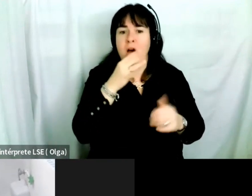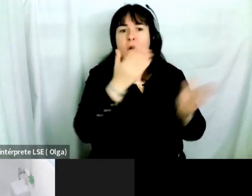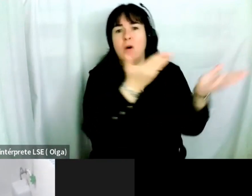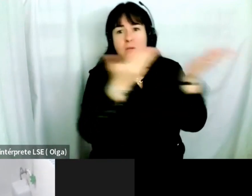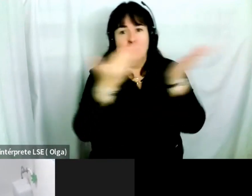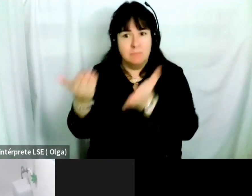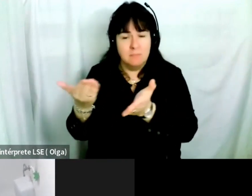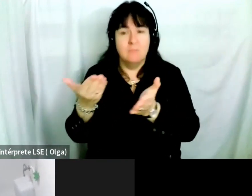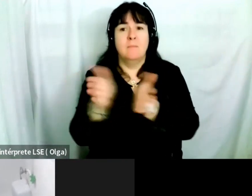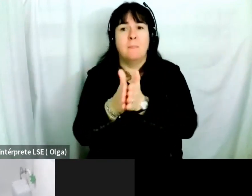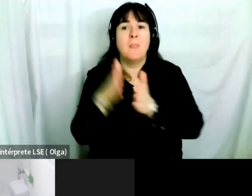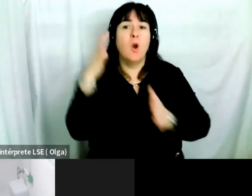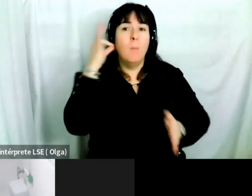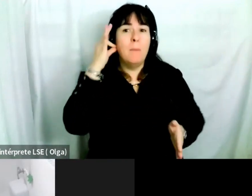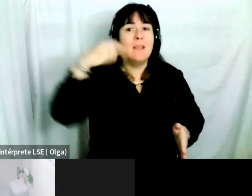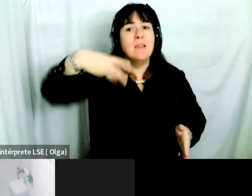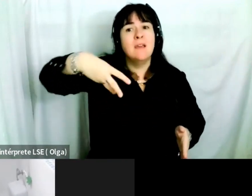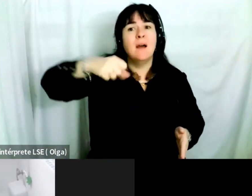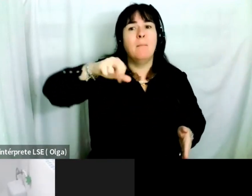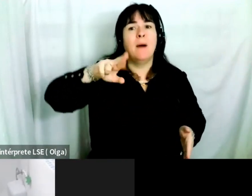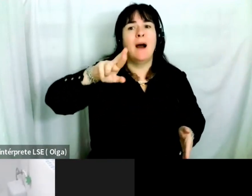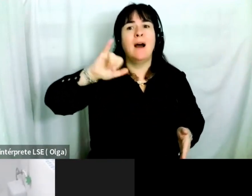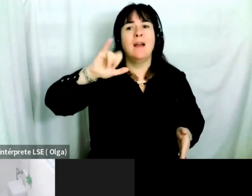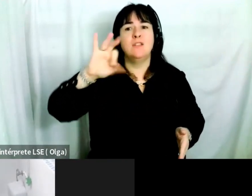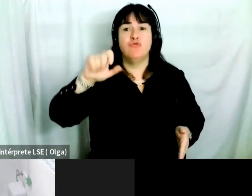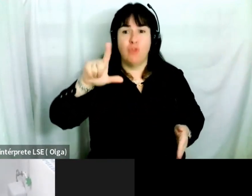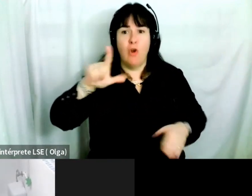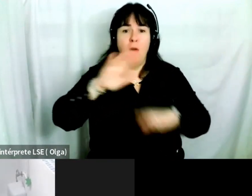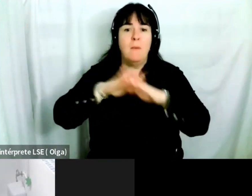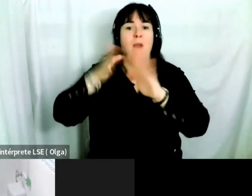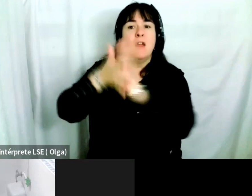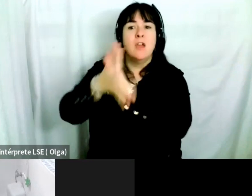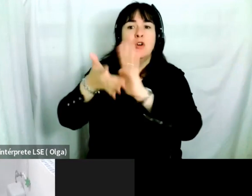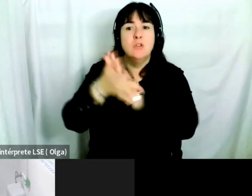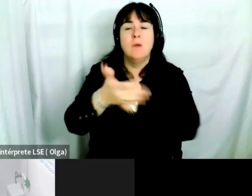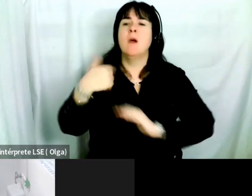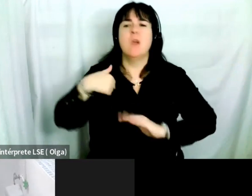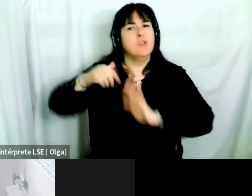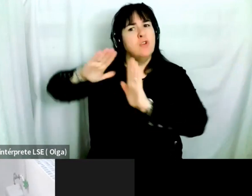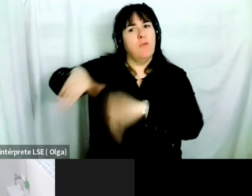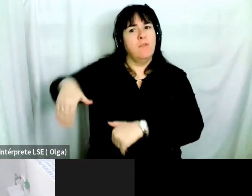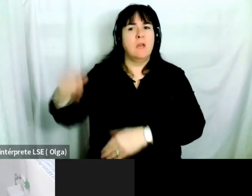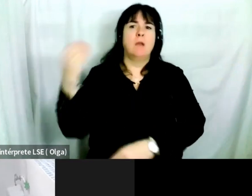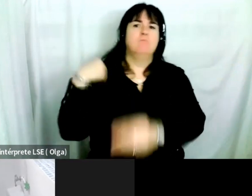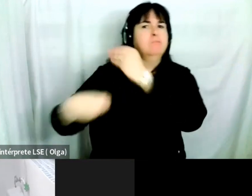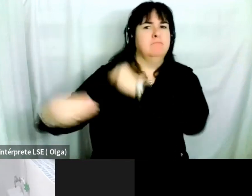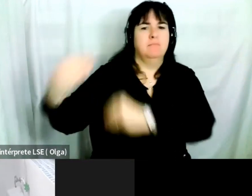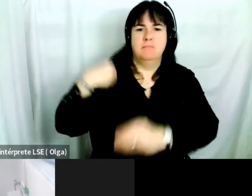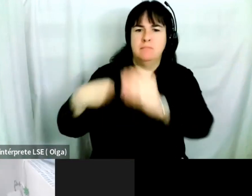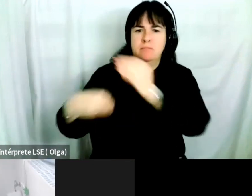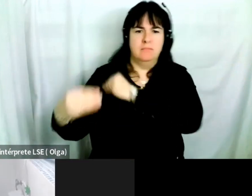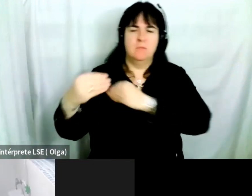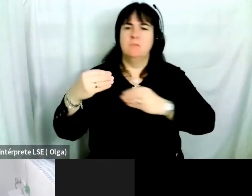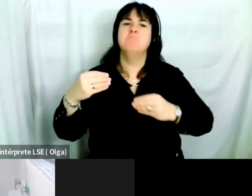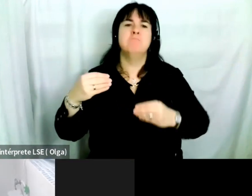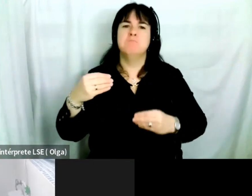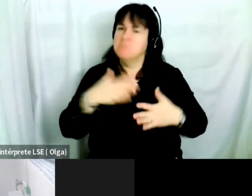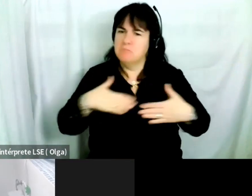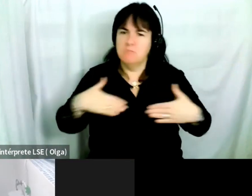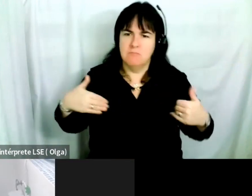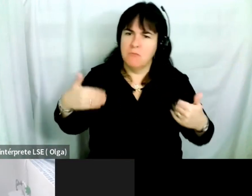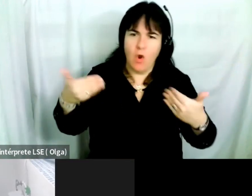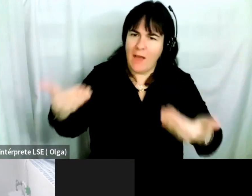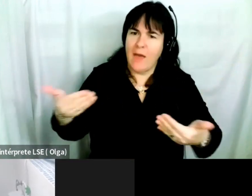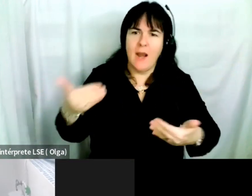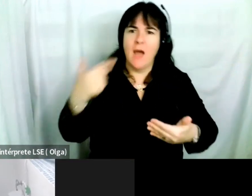la palabra a Marisol para que os cuente, y quedo a vuestra disposición al final para que me hagáis todas las preguntas que podáis, que